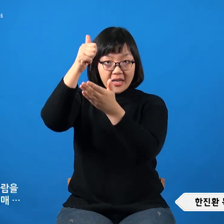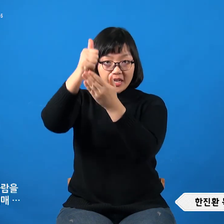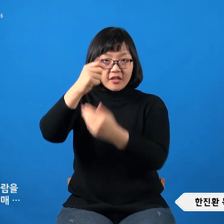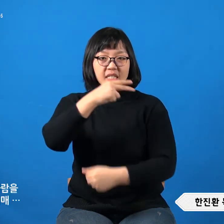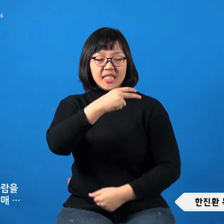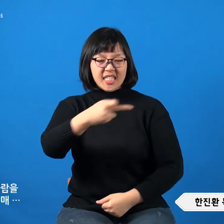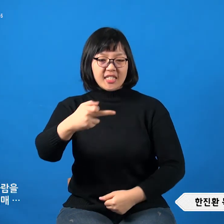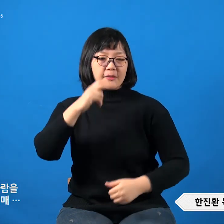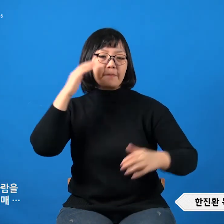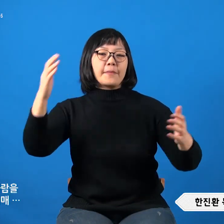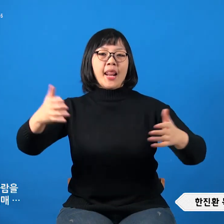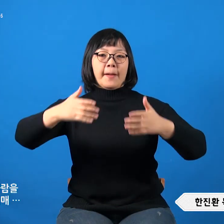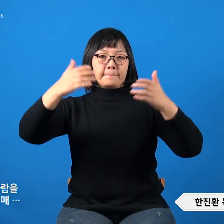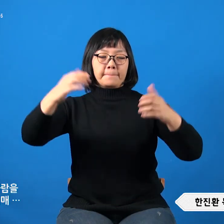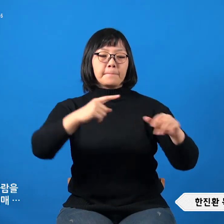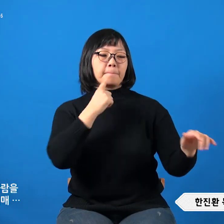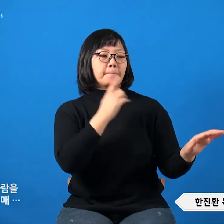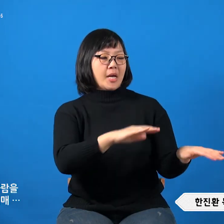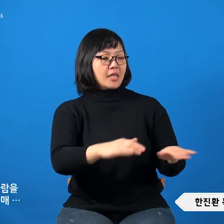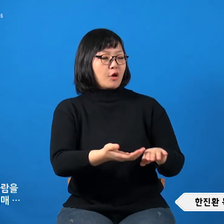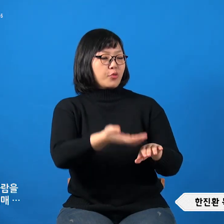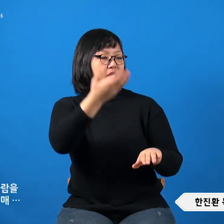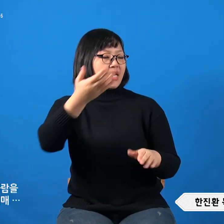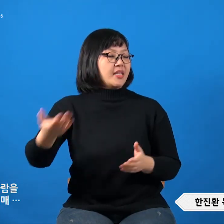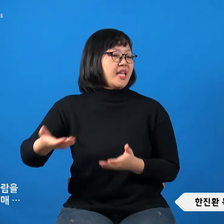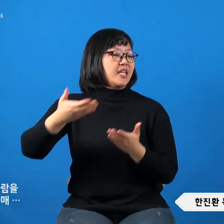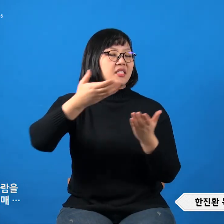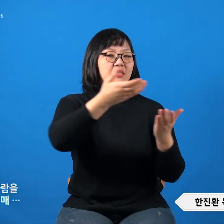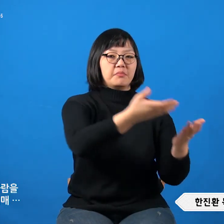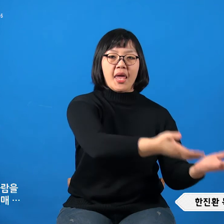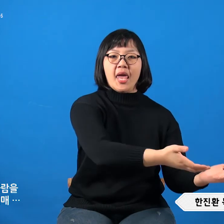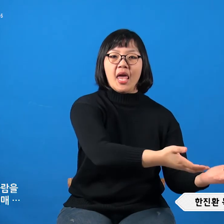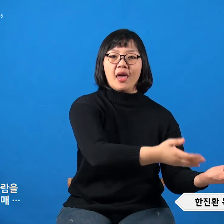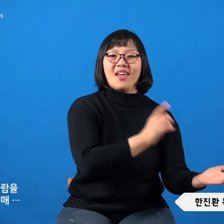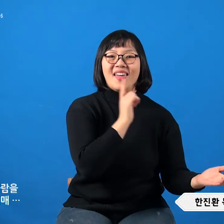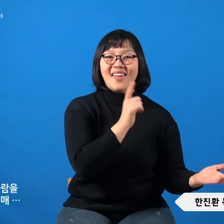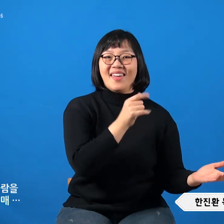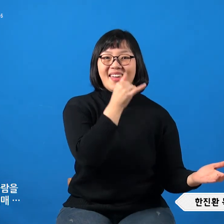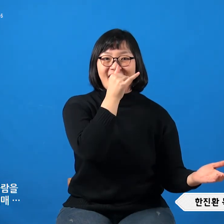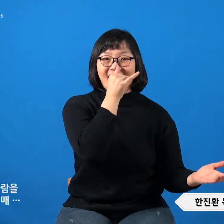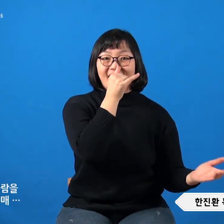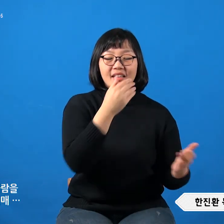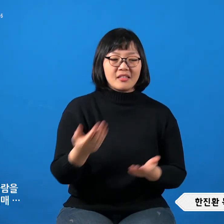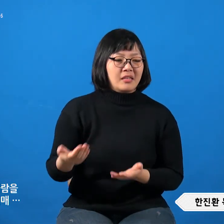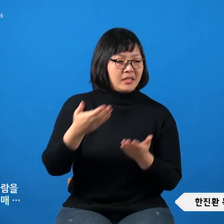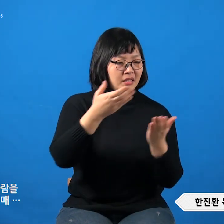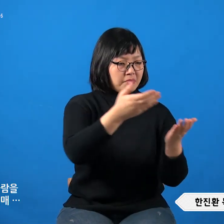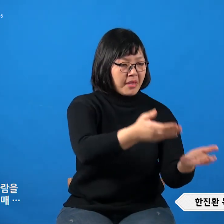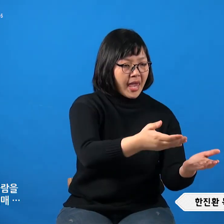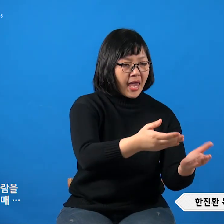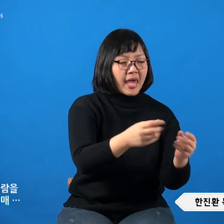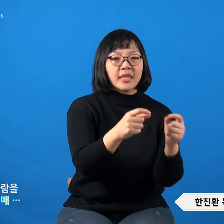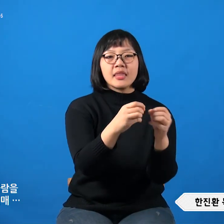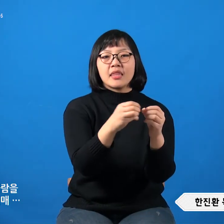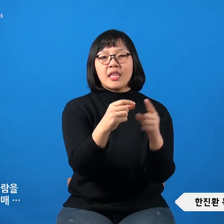바다 위에 내리심에 했습니다. 여기 내리심의 한 단어 원어의